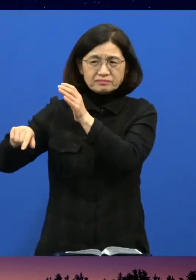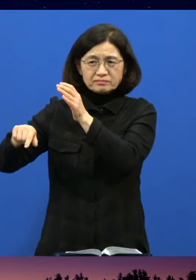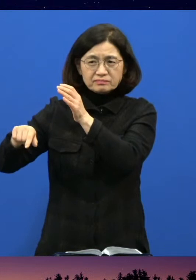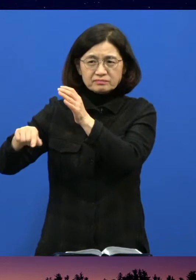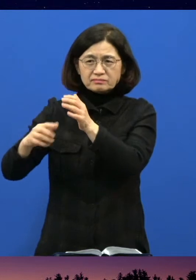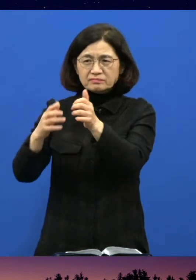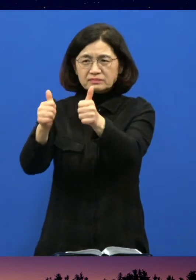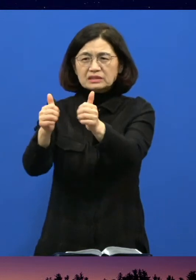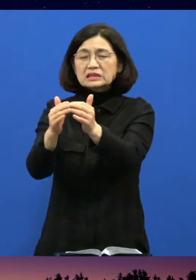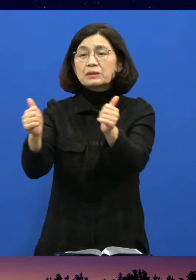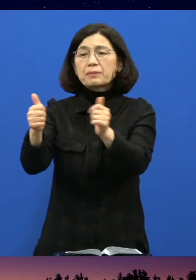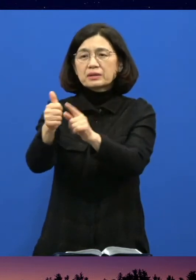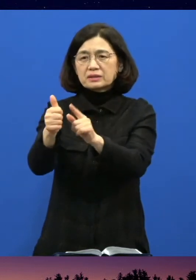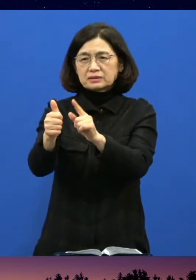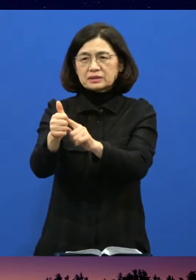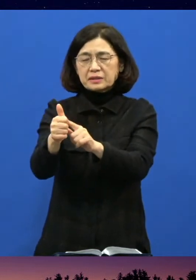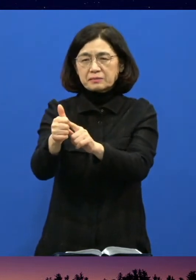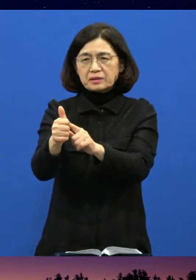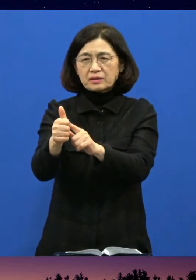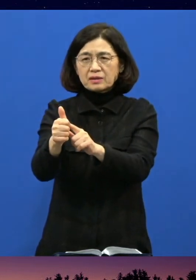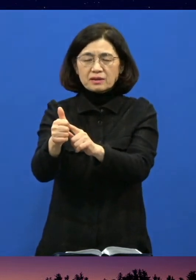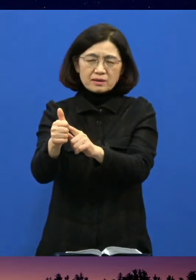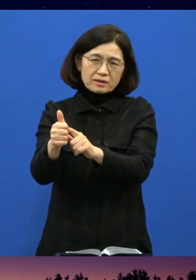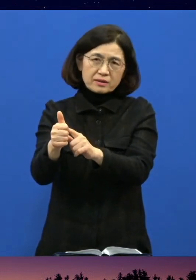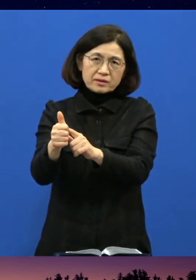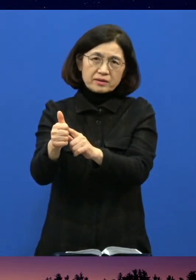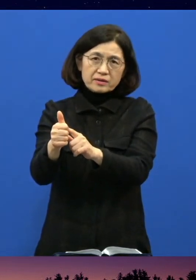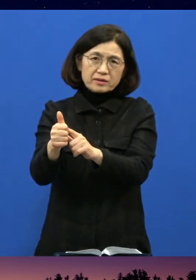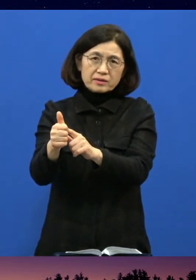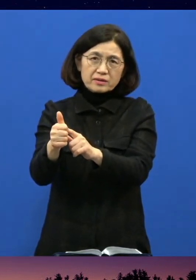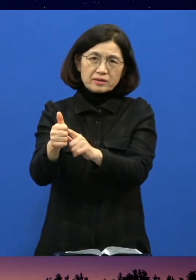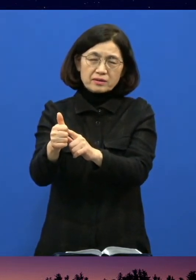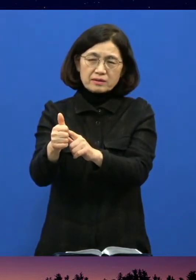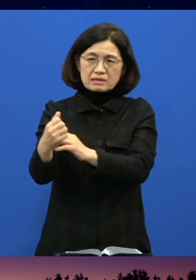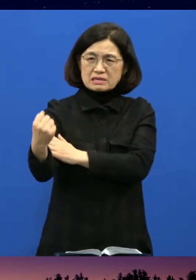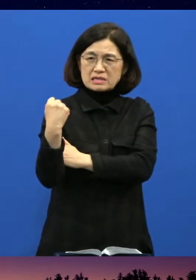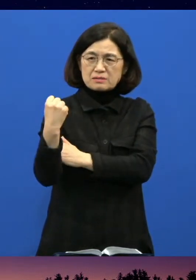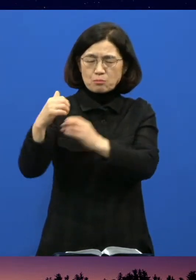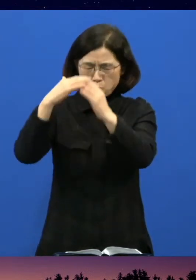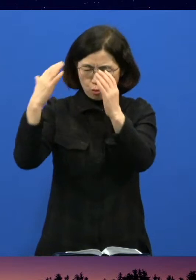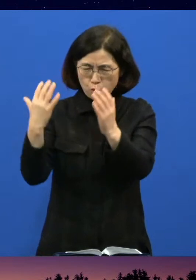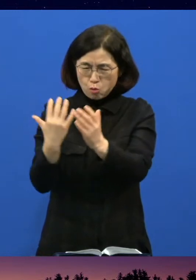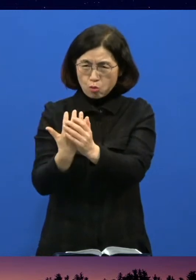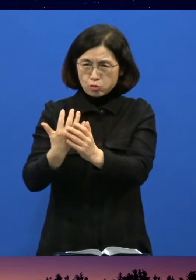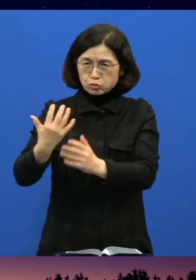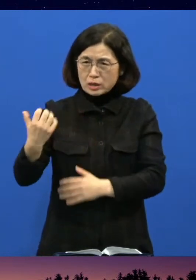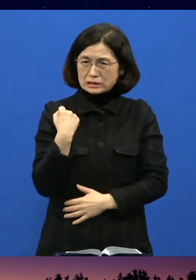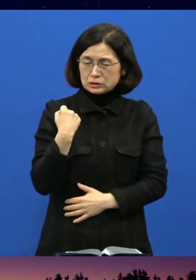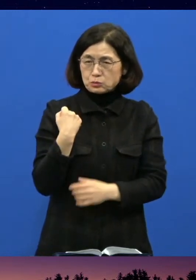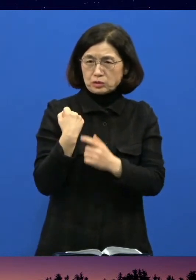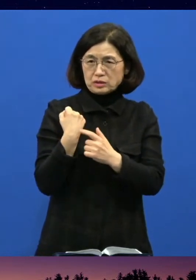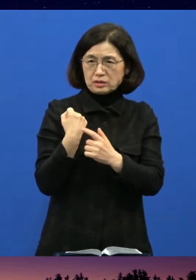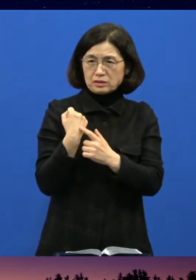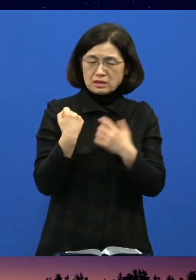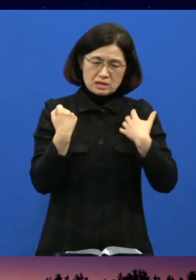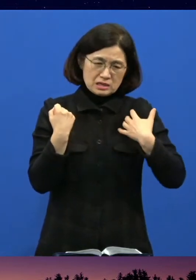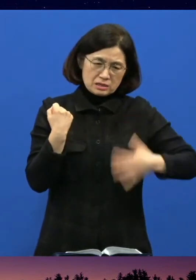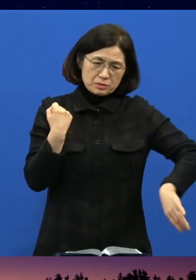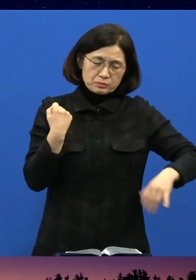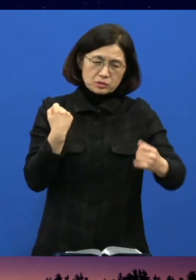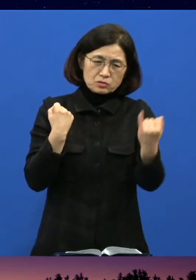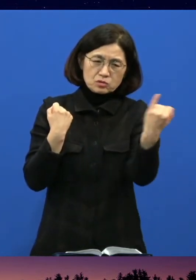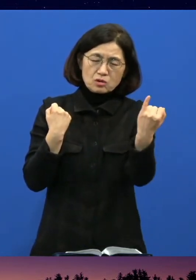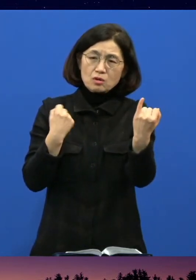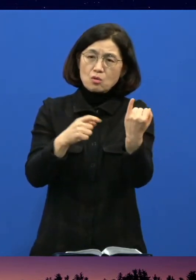이제 재판장이 쥐고 있죠. 모든 권력의 힘을 다 가지고 있는 겁니다. 그러니까 힘 없는